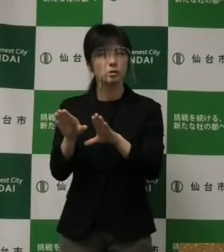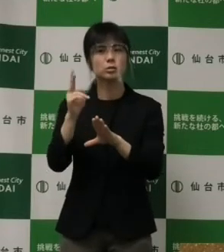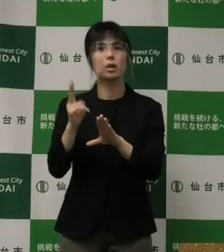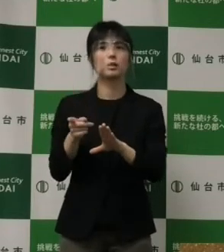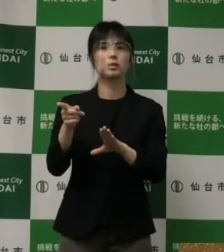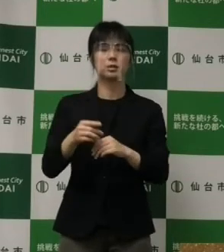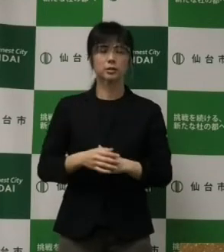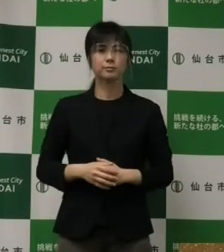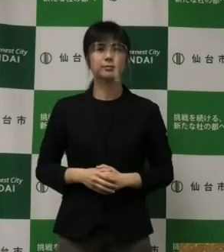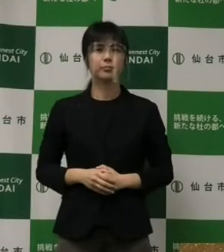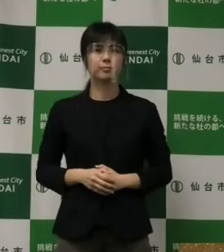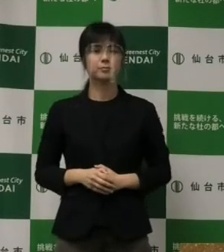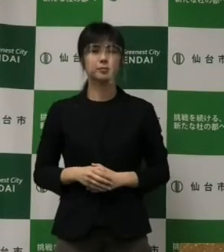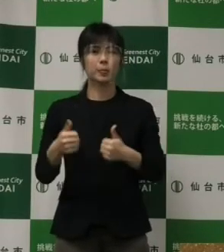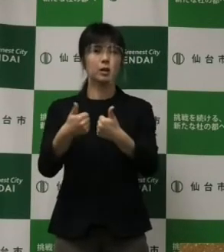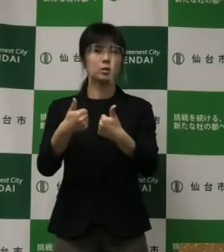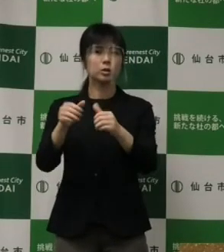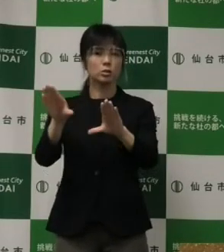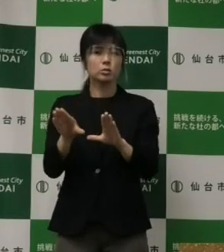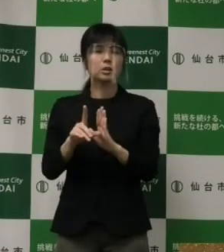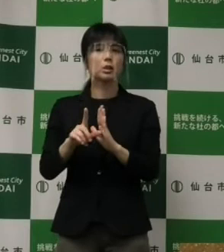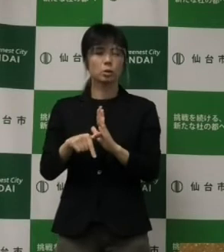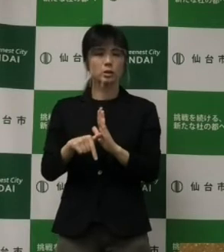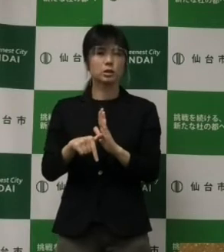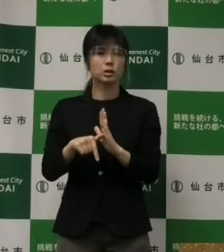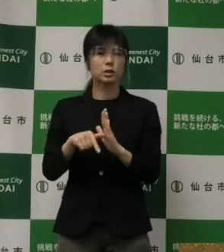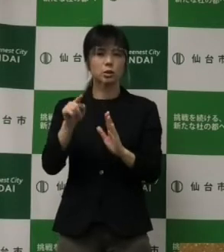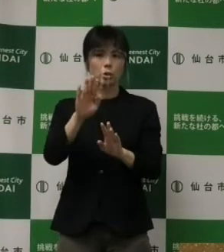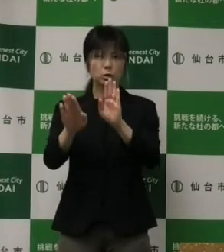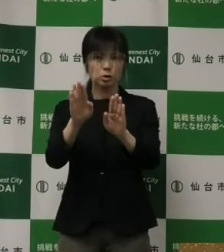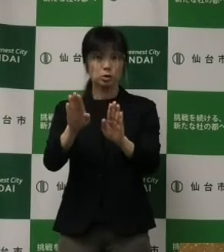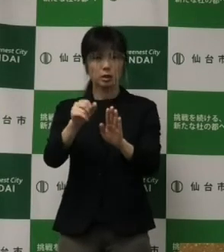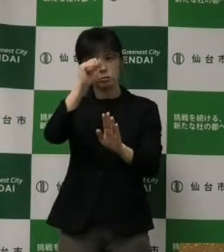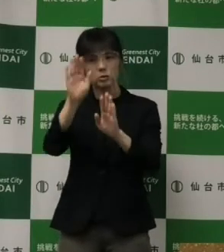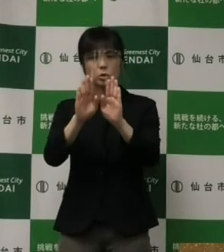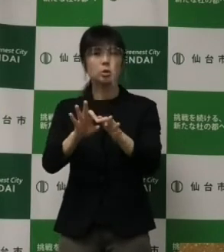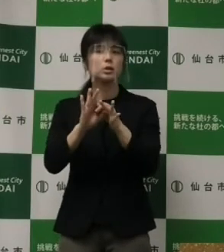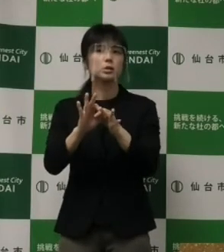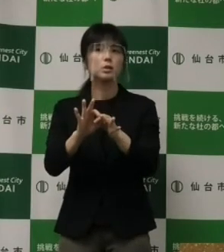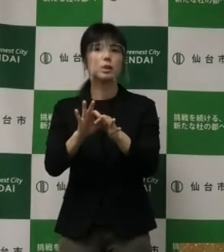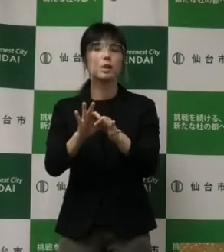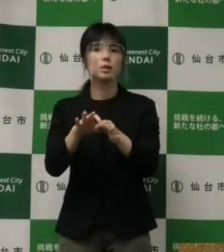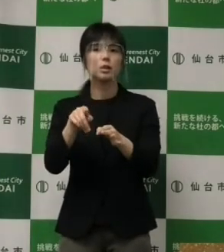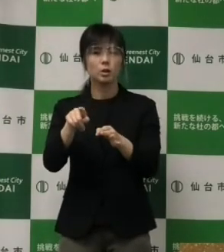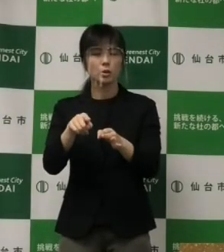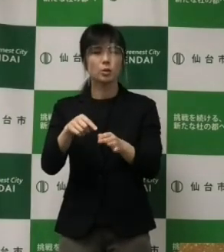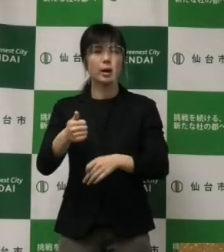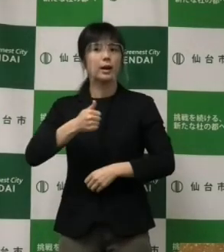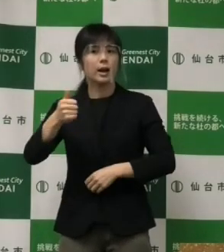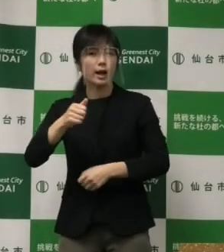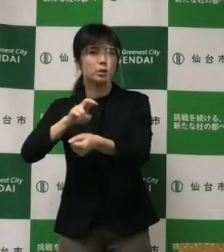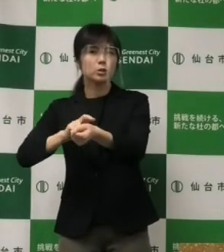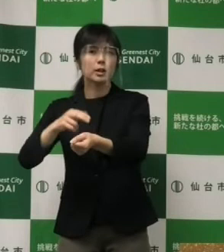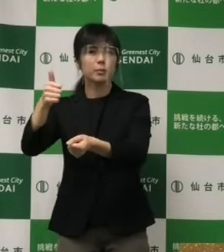その際にですね、まあ、後遺症については、まあ、かかりつけ医のある方にとってかかりつけ医の